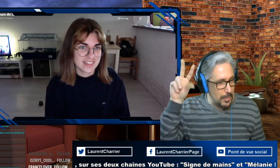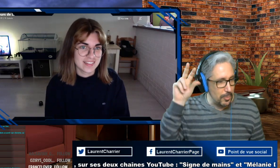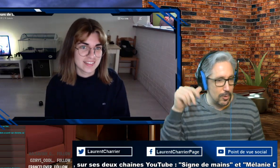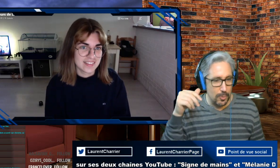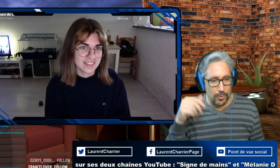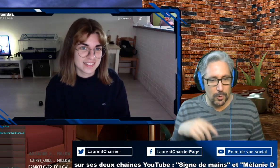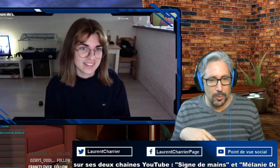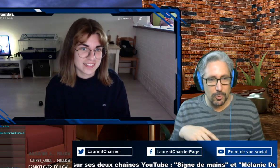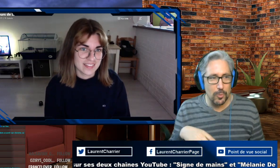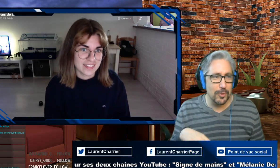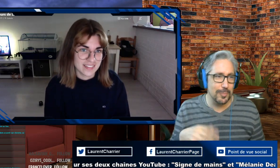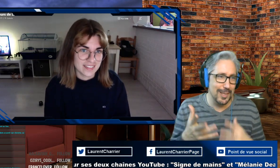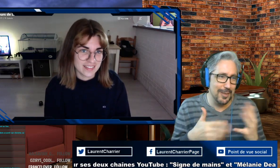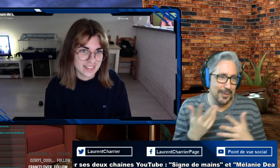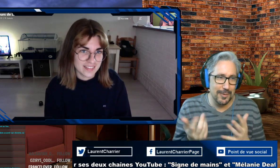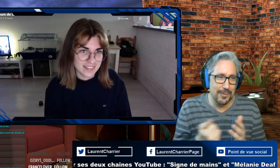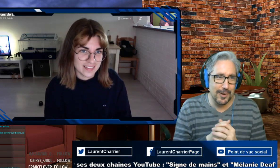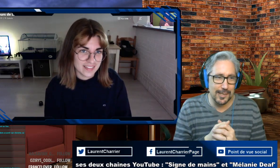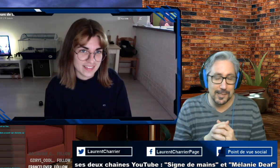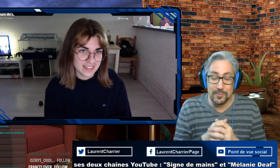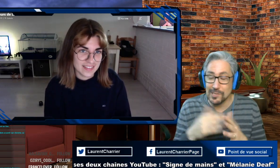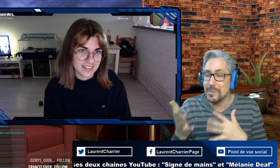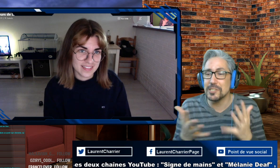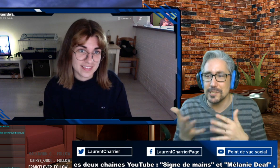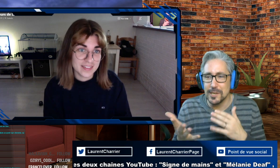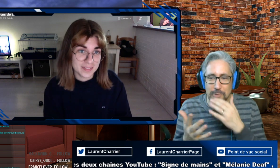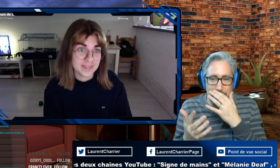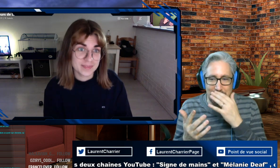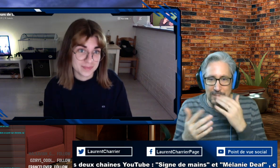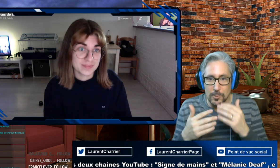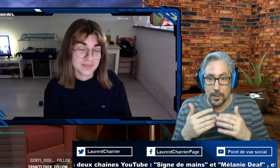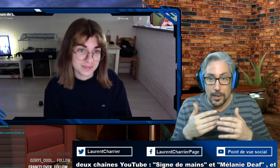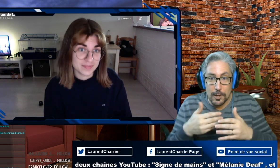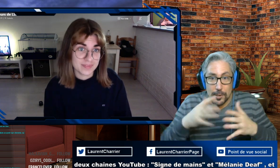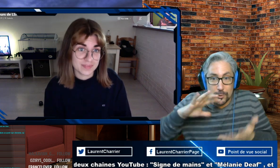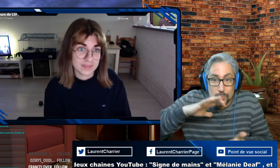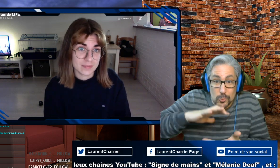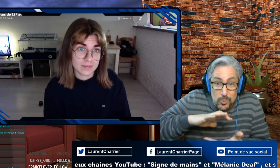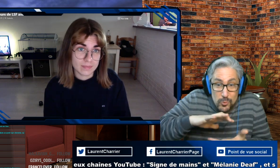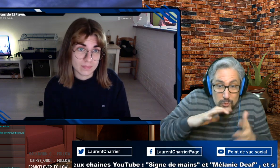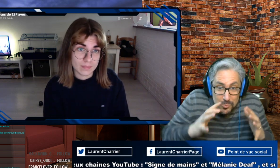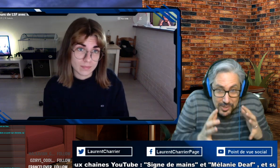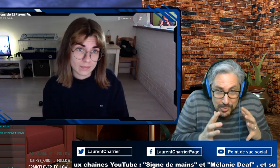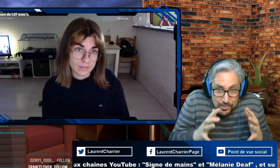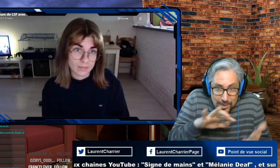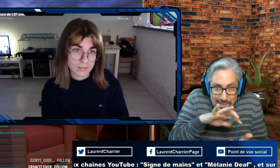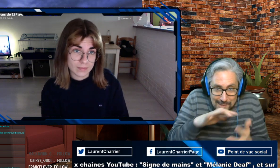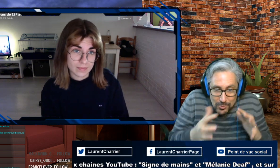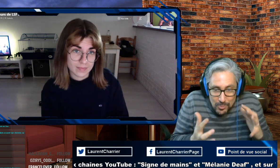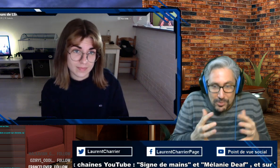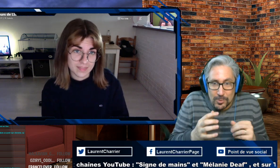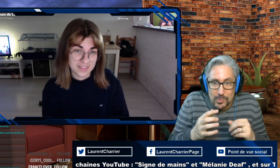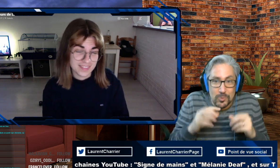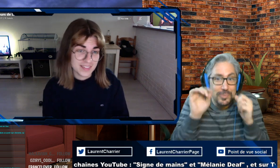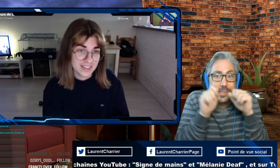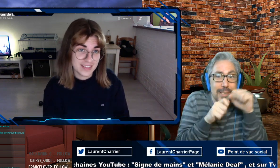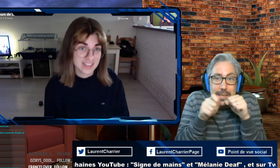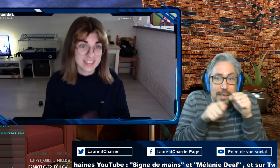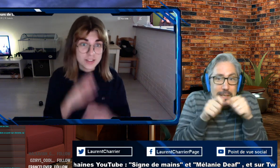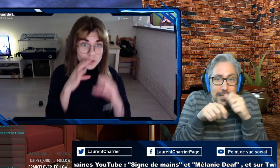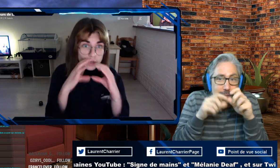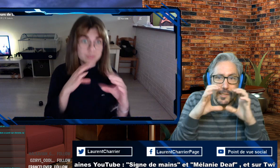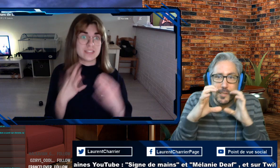faut être papa pour comprendre, mais voilà, c'est vous imaginez un peu ce que ça fait de tout petit bout comme ça, c'est tout petit au début,